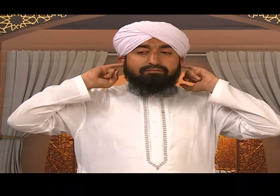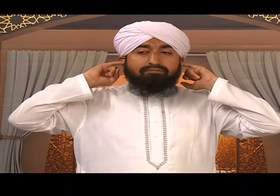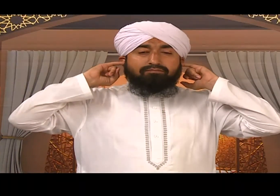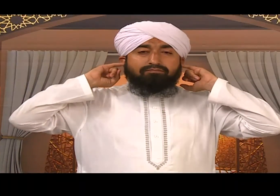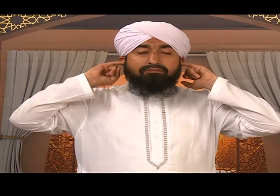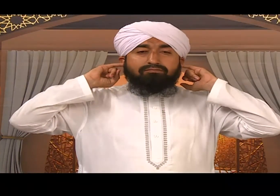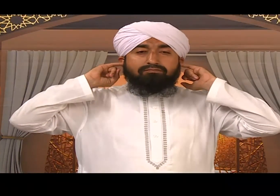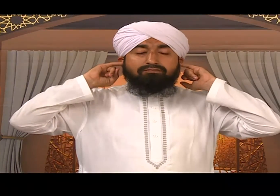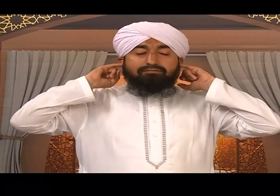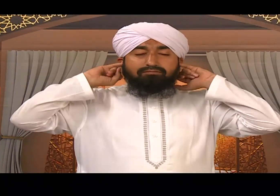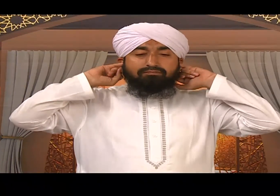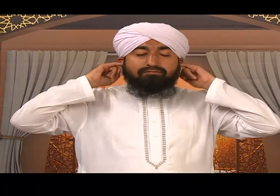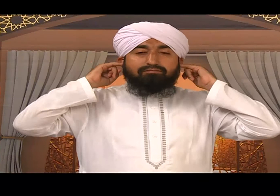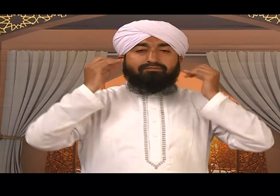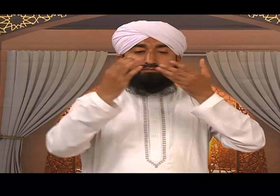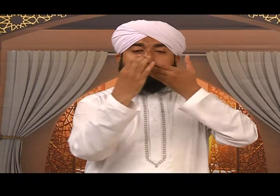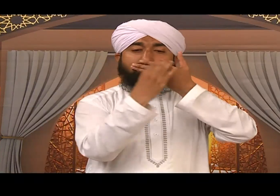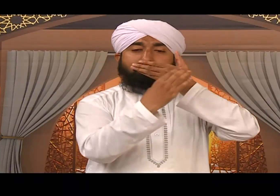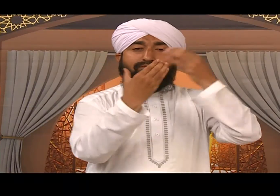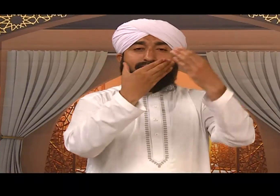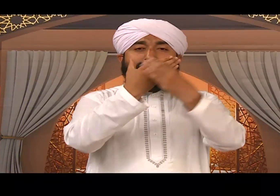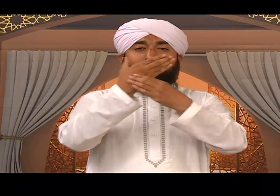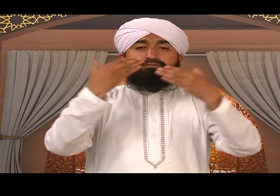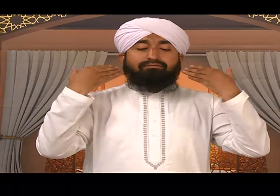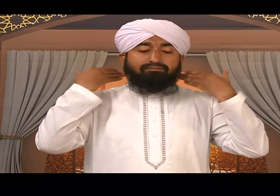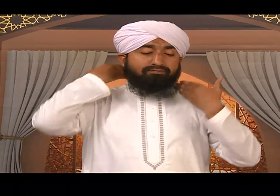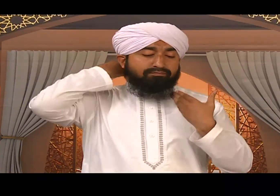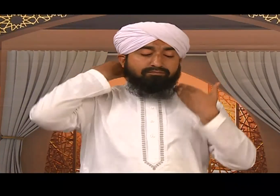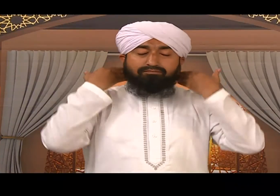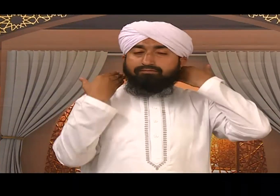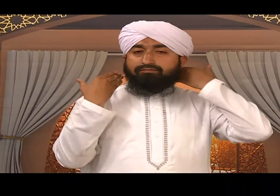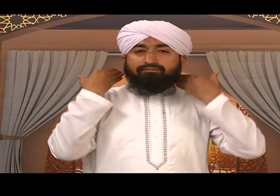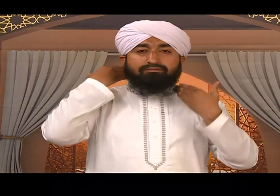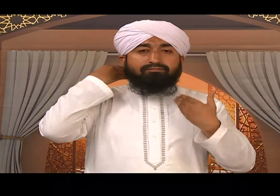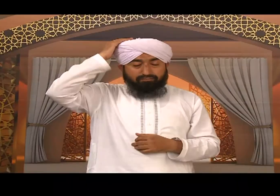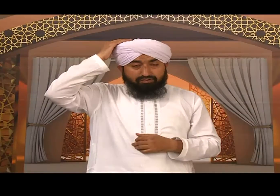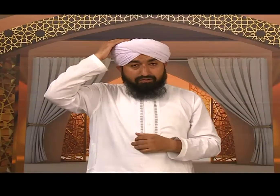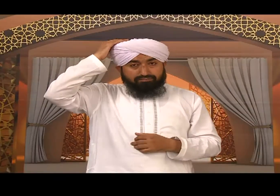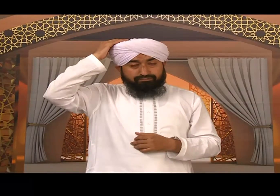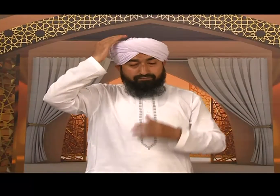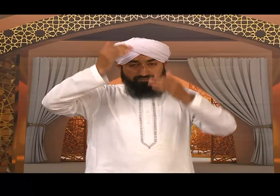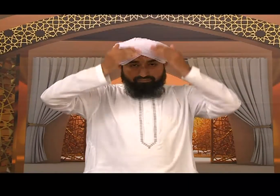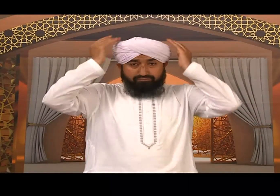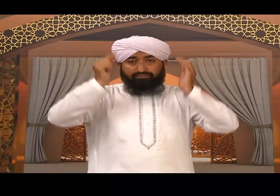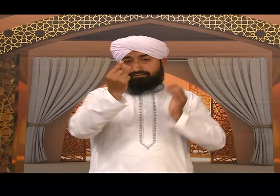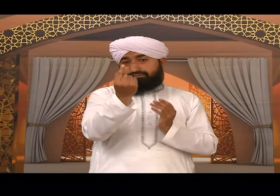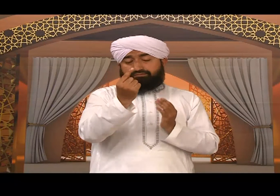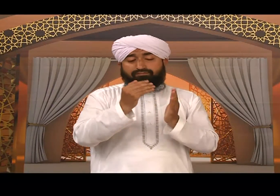داخل کیجیے۔ انگلیوں کی پشت سے گردن کے پچھلے حصے کا مسح کیجیے۔ سر پر مسح کا ایک طریقہ یہ بھی تحریر